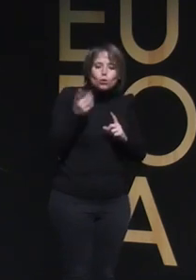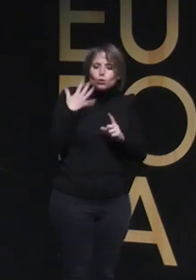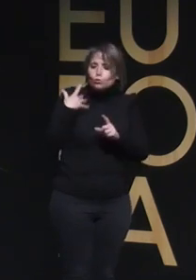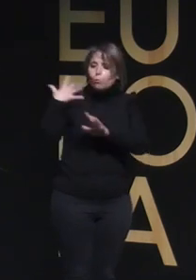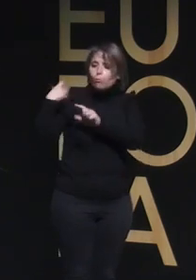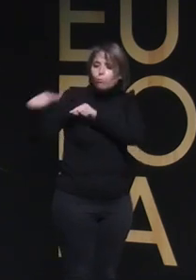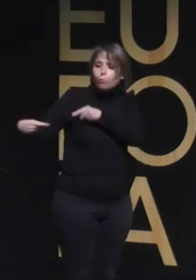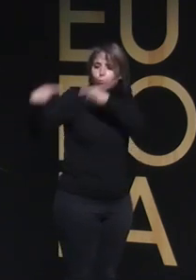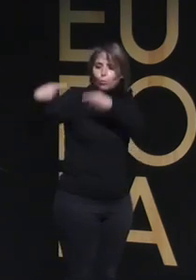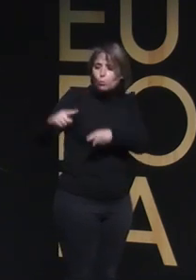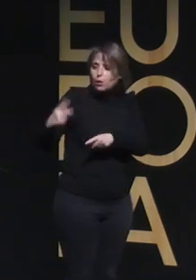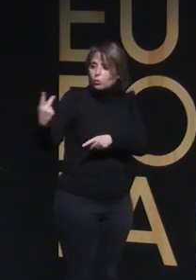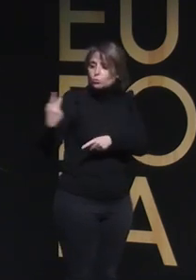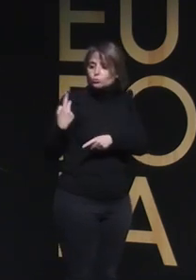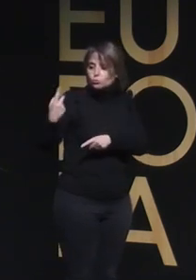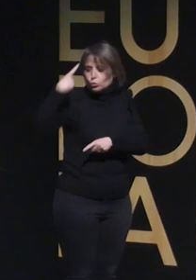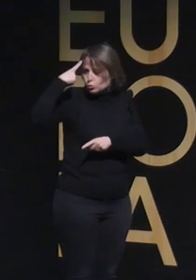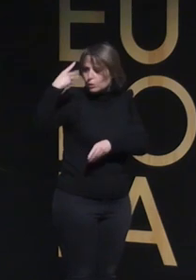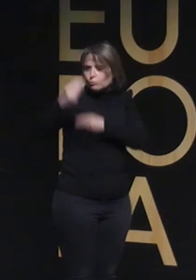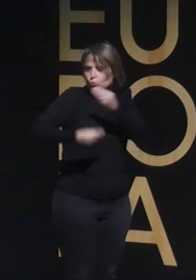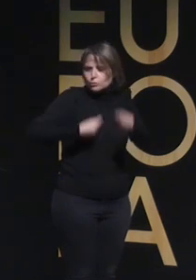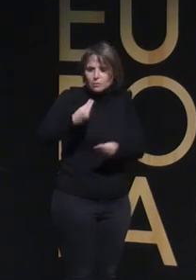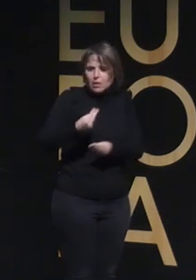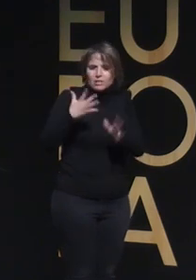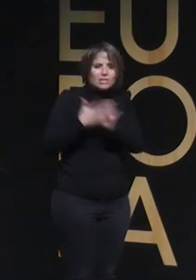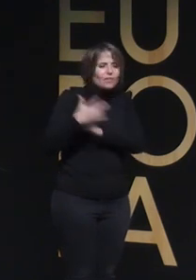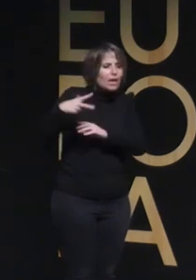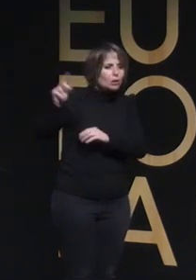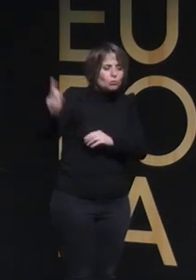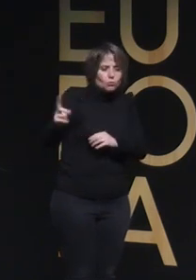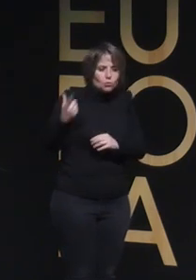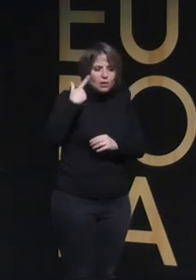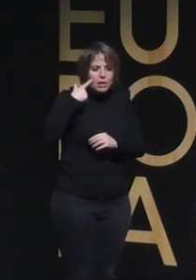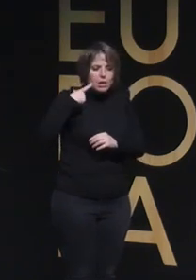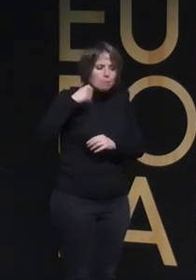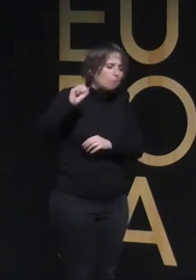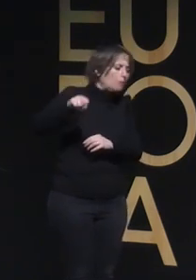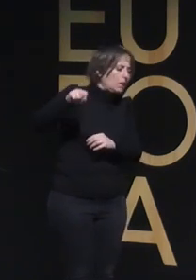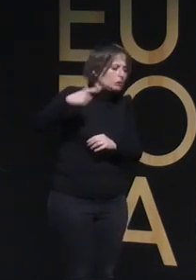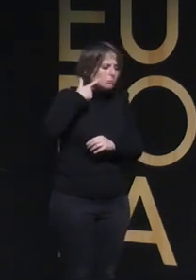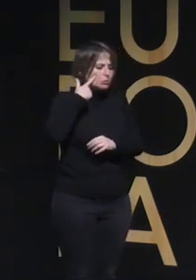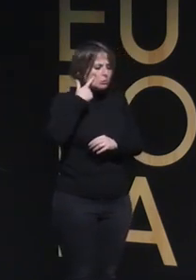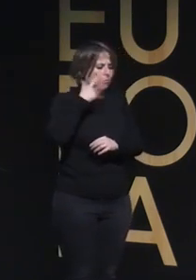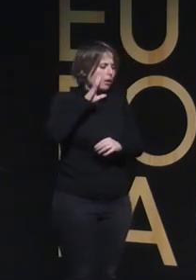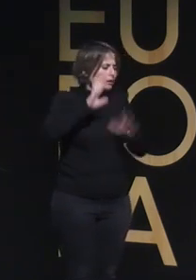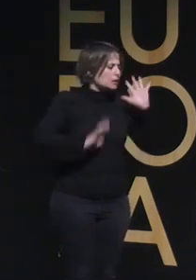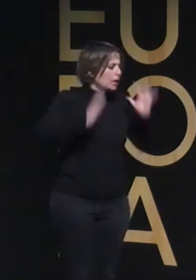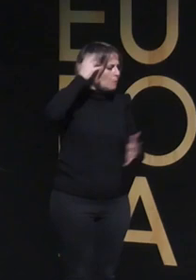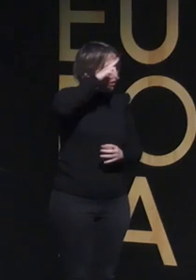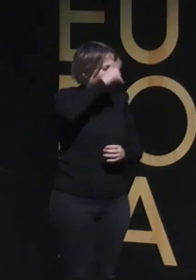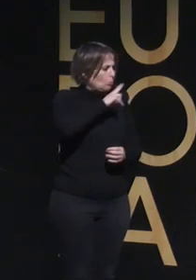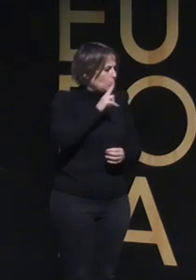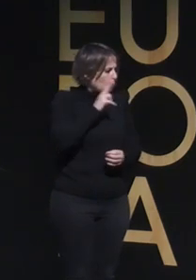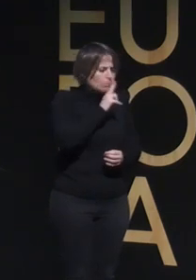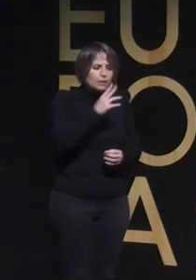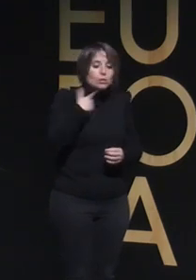provocación. Pero tanto tú como yo sabemos lo que ha pasado. No es negarlo, ¿me explico? El me la suda es el burnout parental. Ahora, otra cosa es que, mira, yo en este momento no me voy a